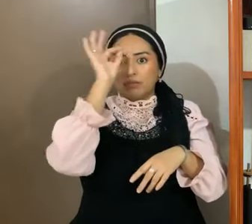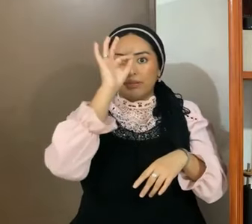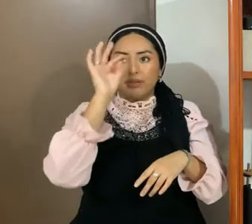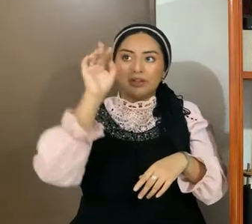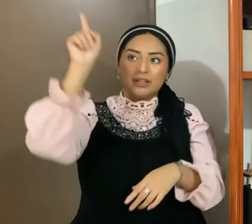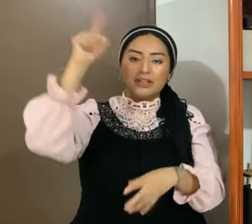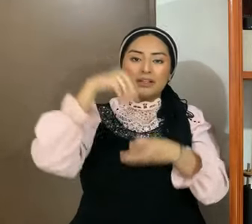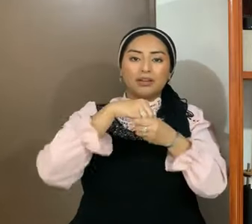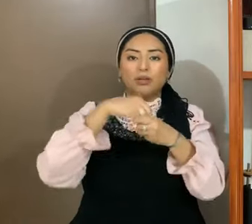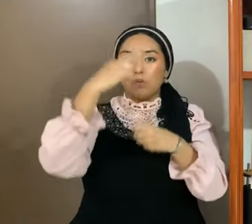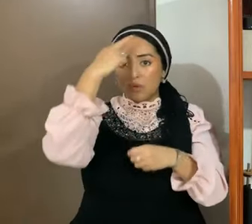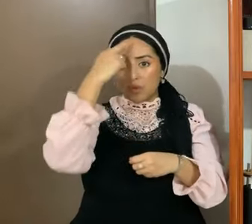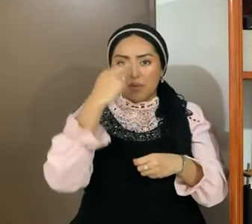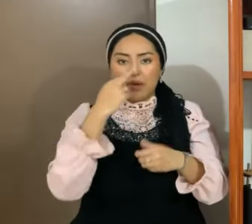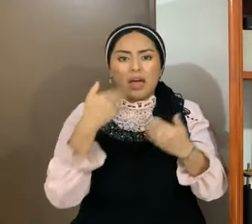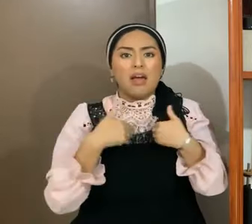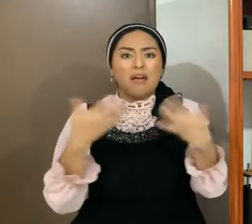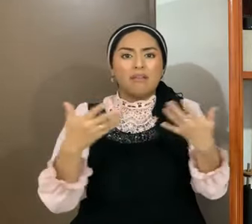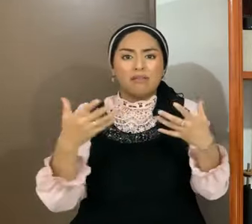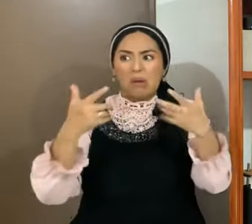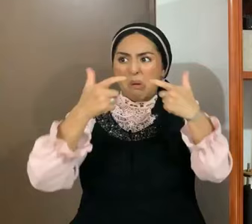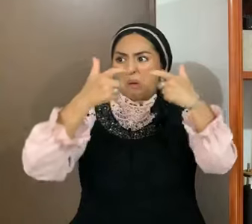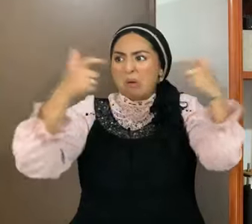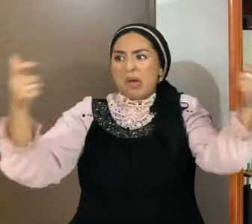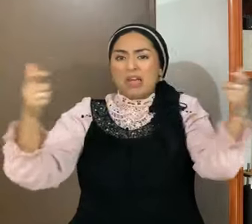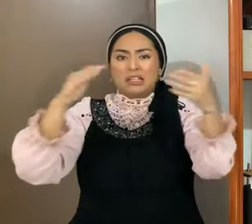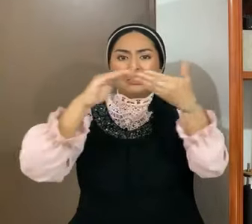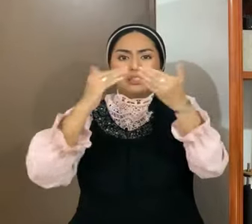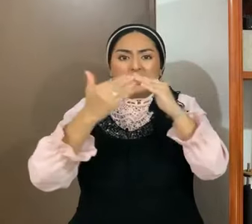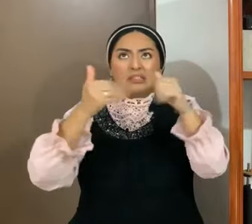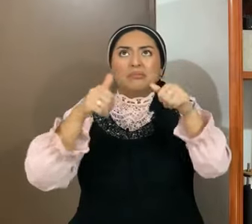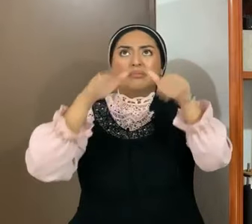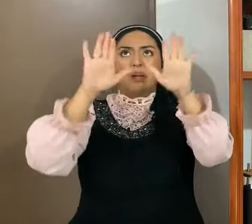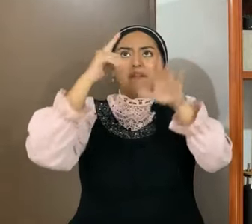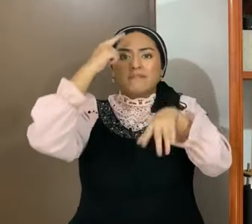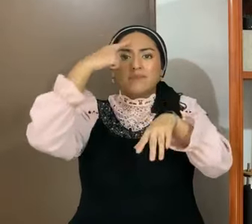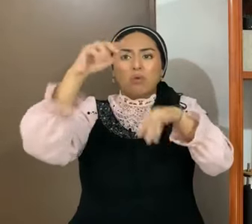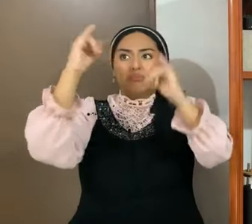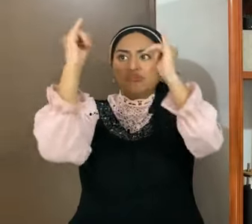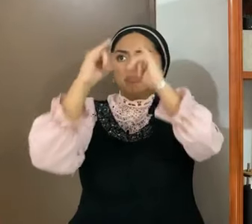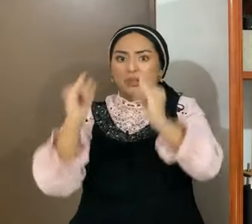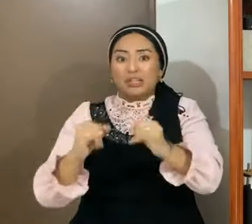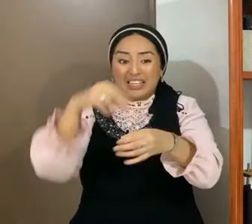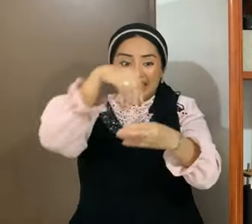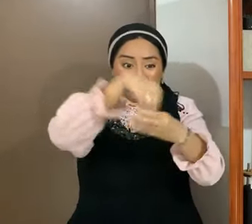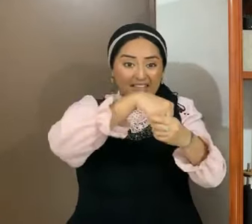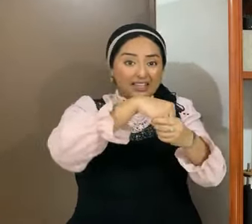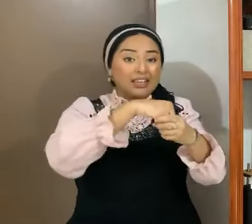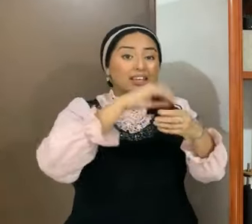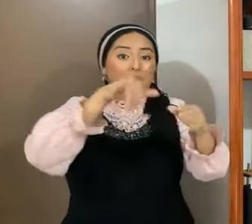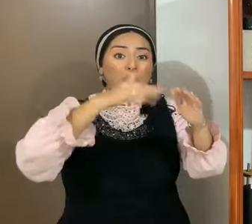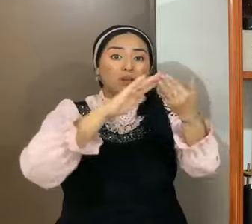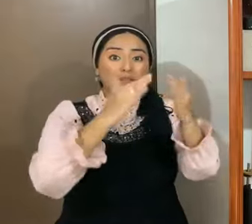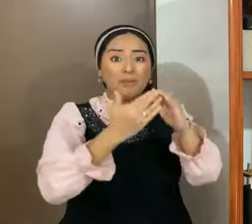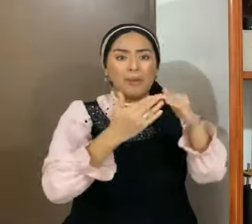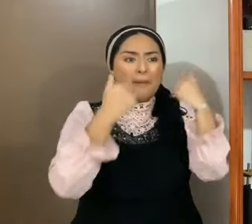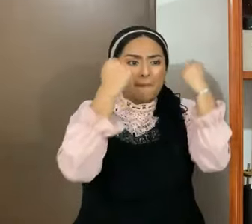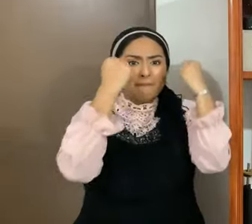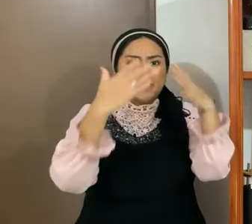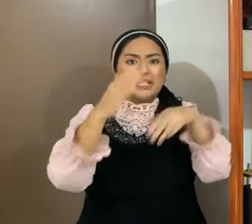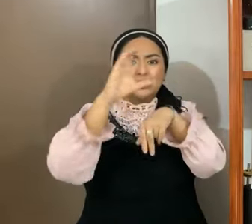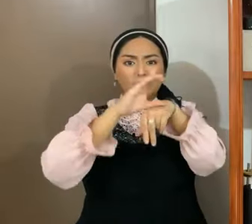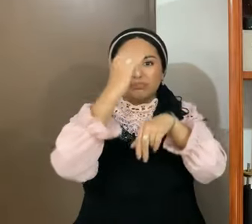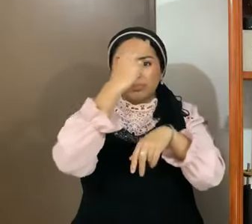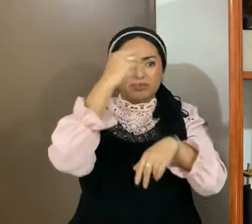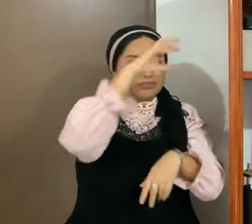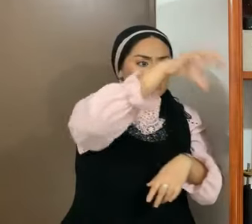Ahí en Roma, que hay una ciudad completa para la idolatría. En Jerusalén, en Israel mismo, ¿cuántas parroquias? En